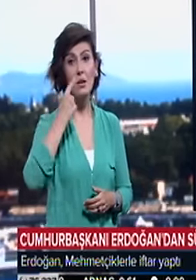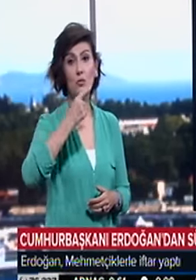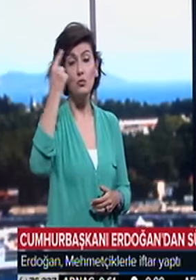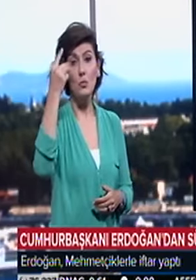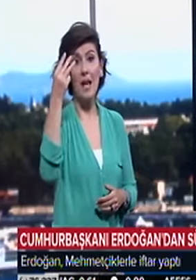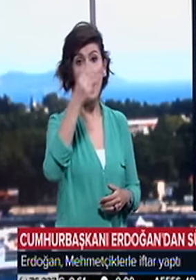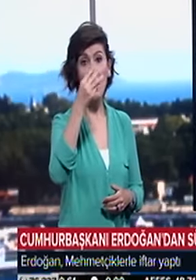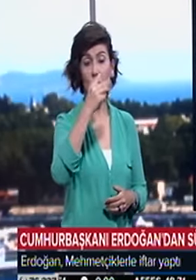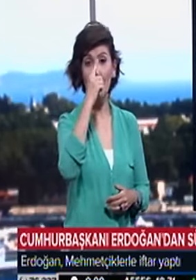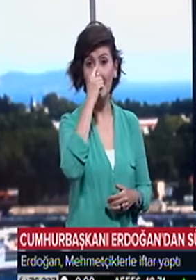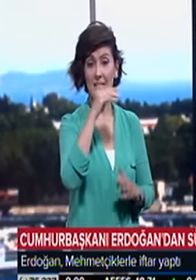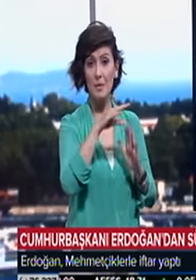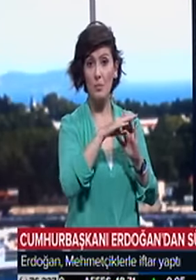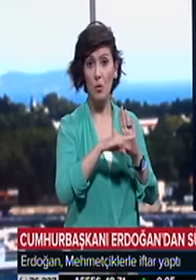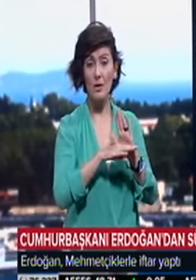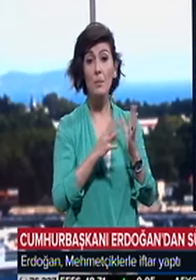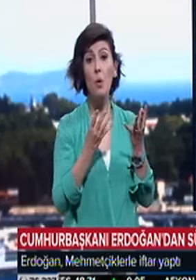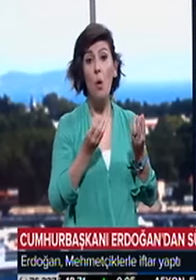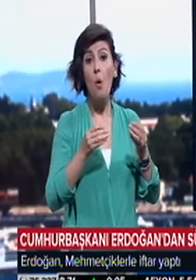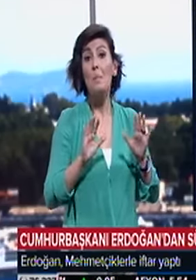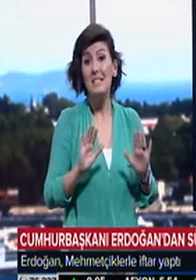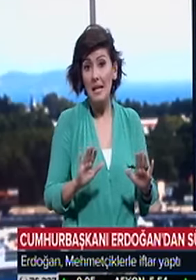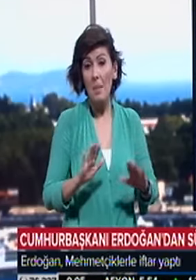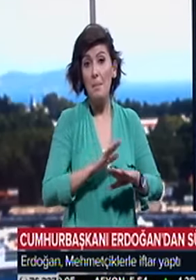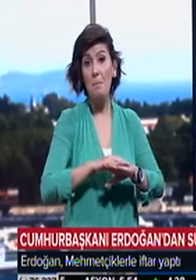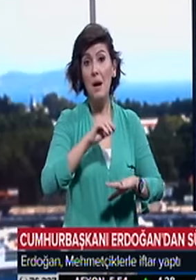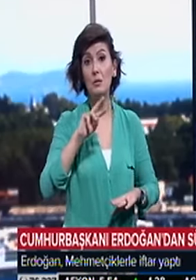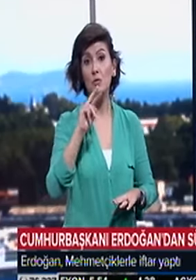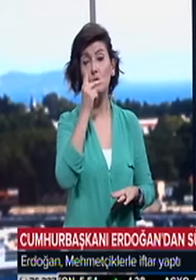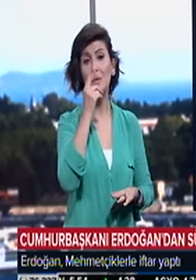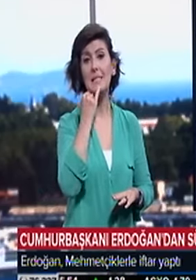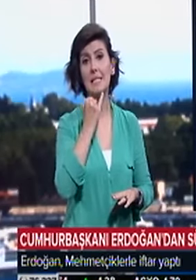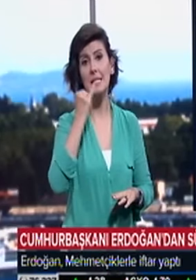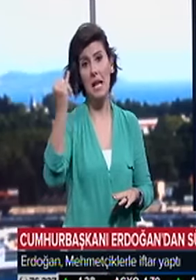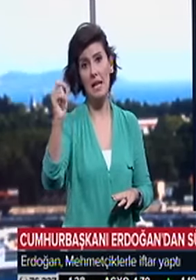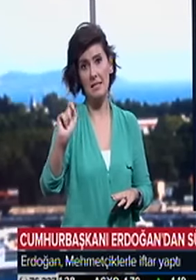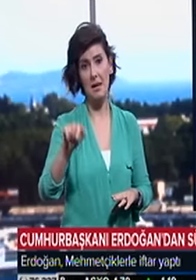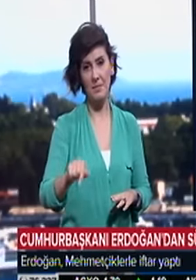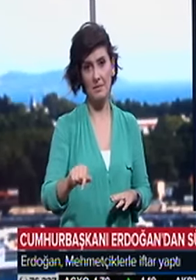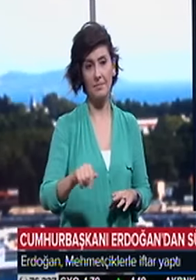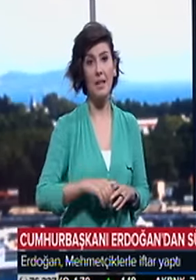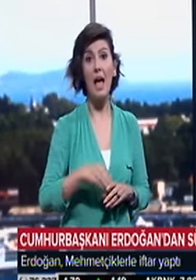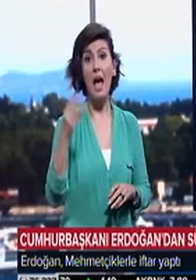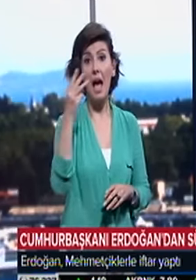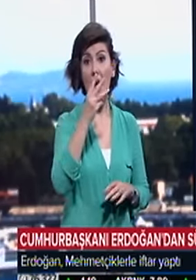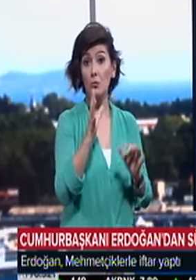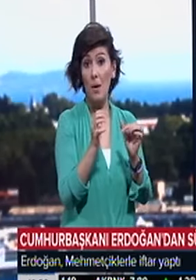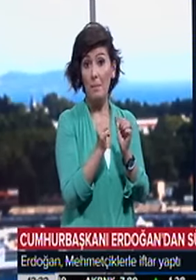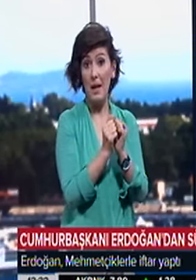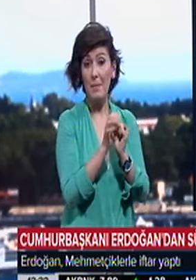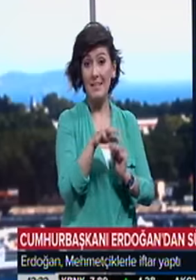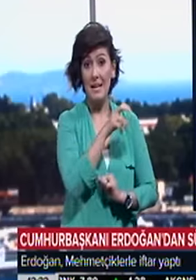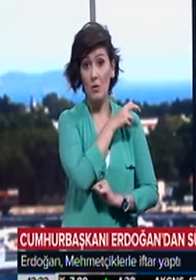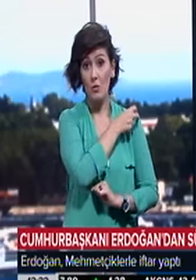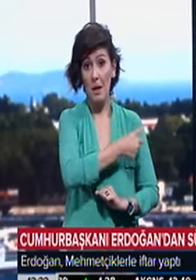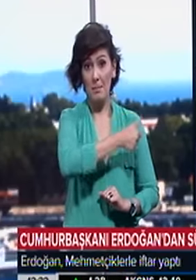Cumhurbaşkanı Recep Tayyip Erdoğan resmi programında bulunmamasına rağmen Mardin'e sürpriz bir ziyaret gerçekleştirdi. Erdoğan beraberinde